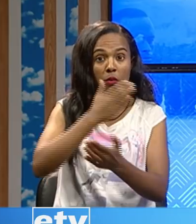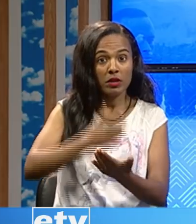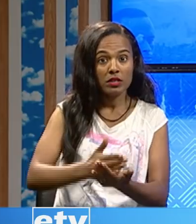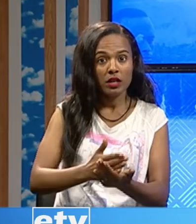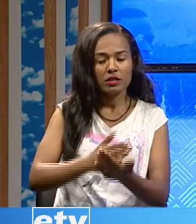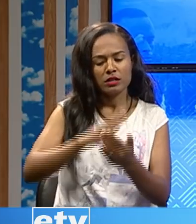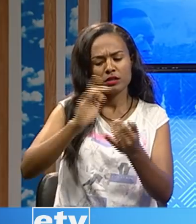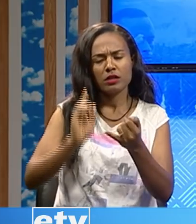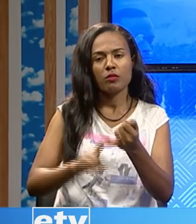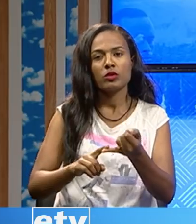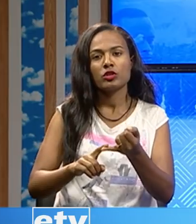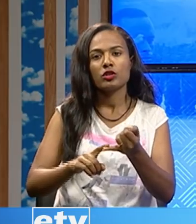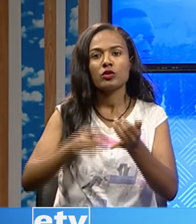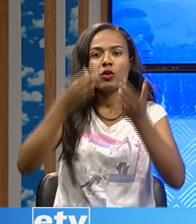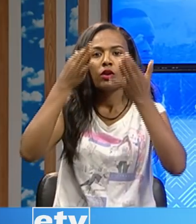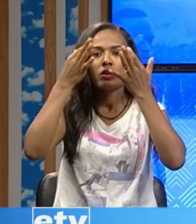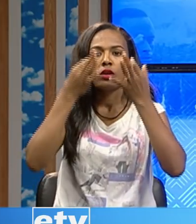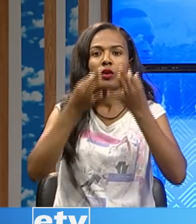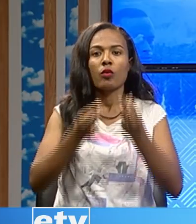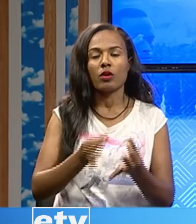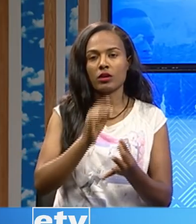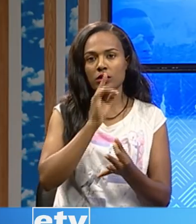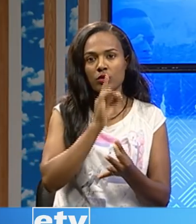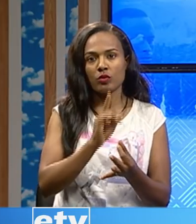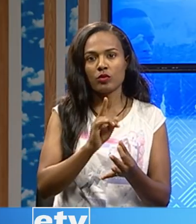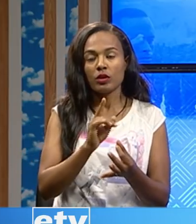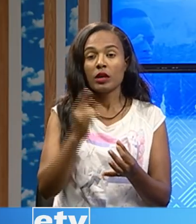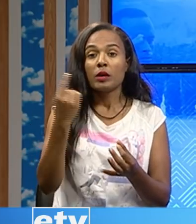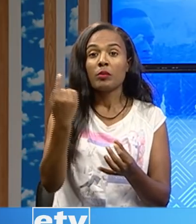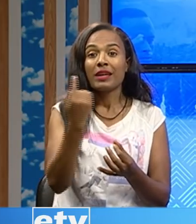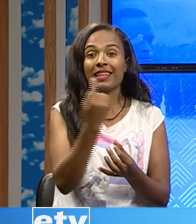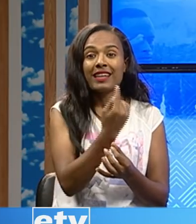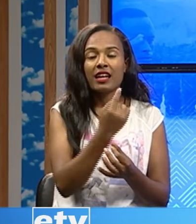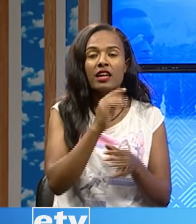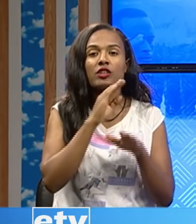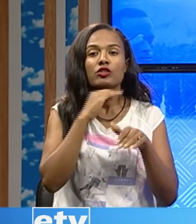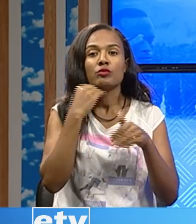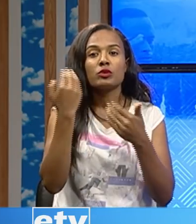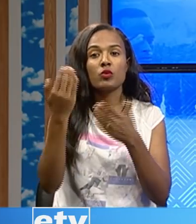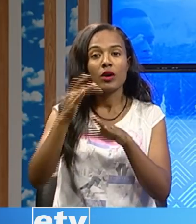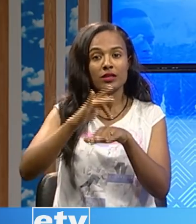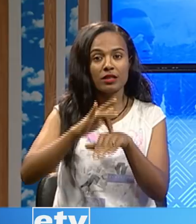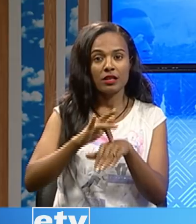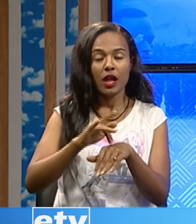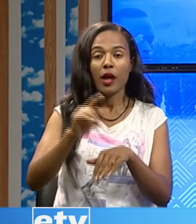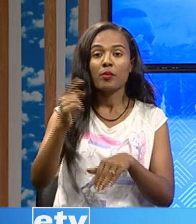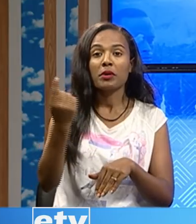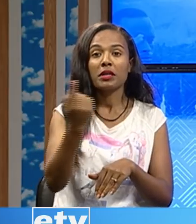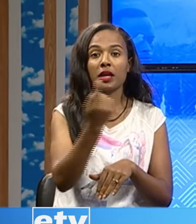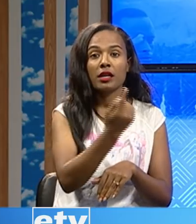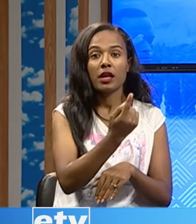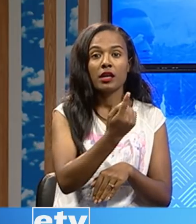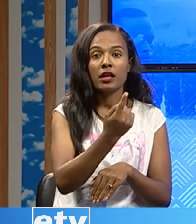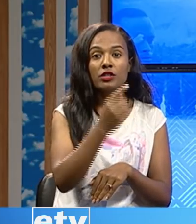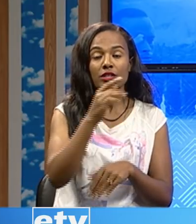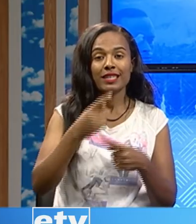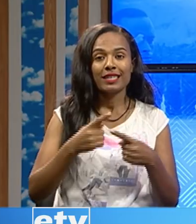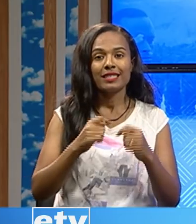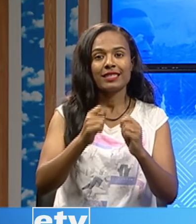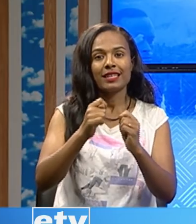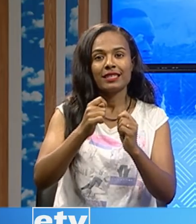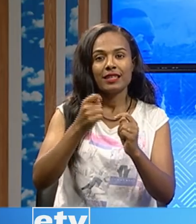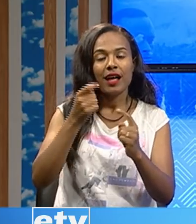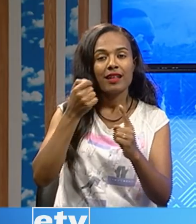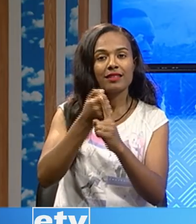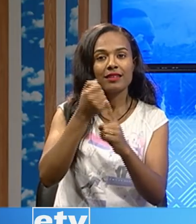ከመጨረሻው የቆረጠ የወሰነ መሆን አለበት። በእያንዳንዳችን መስዋዕትነት ላይ በእያንዳንዳችን ጥረትና ትጋት